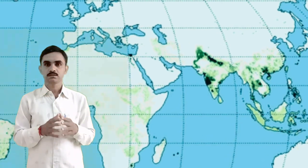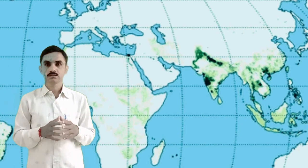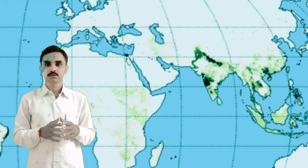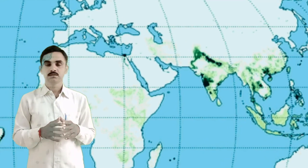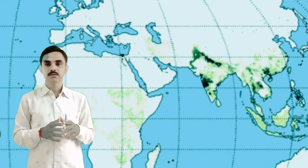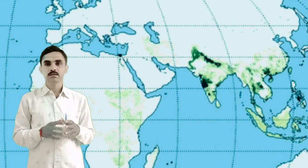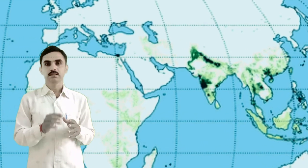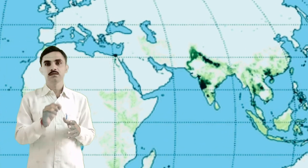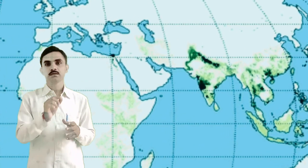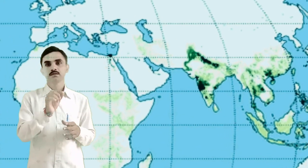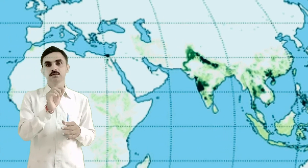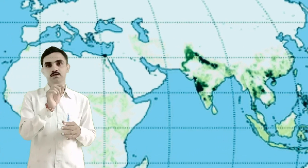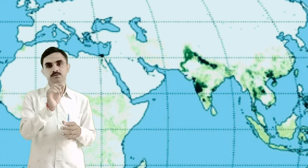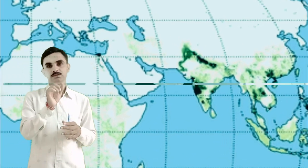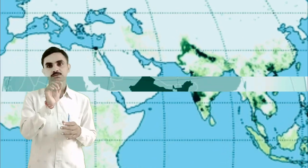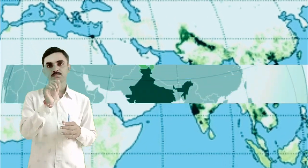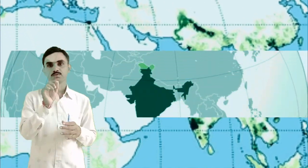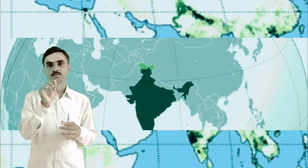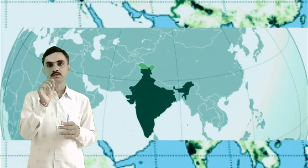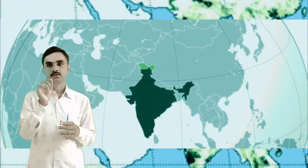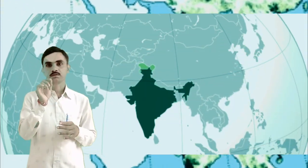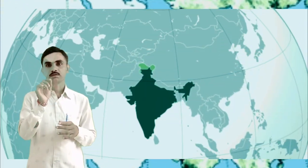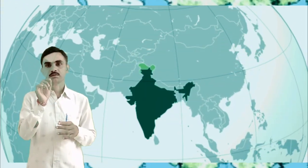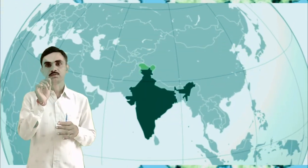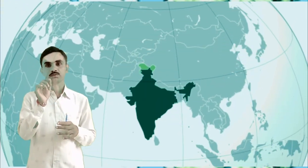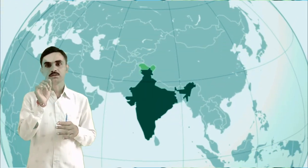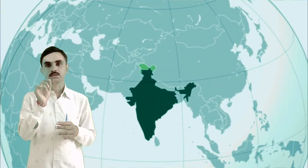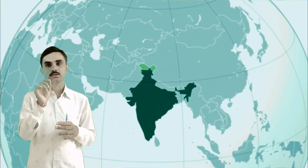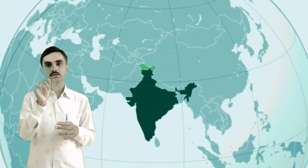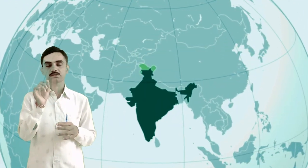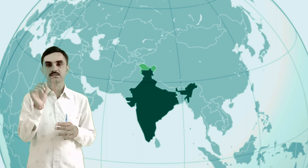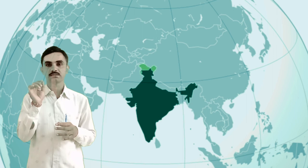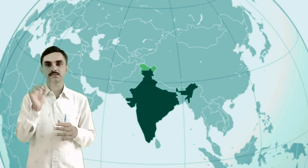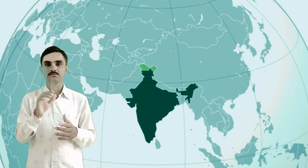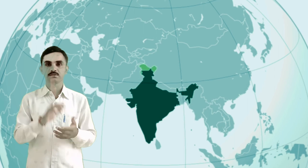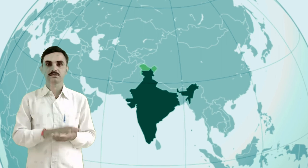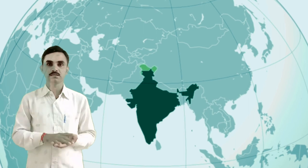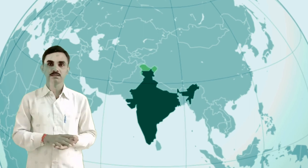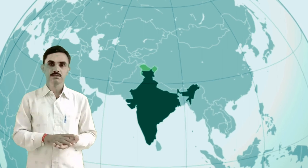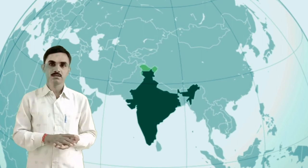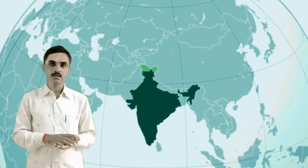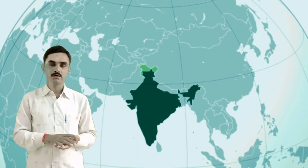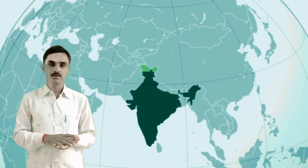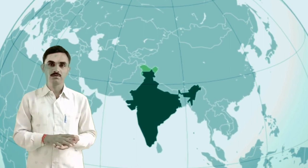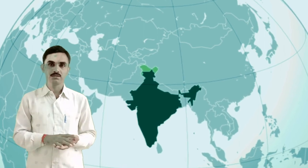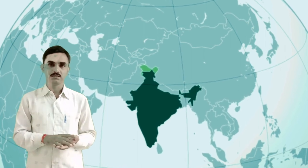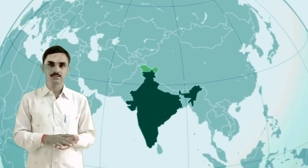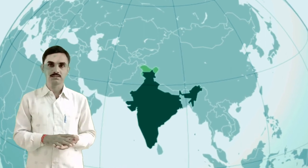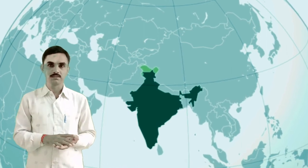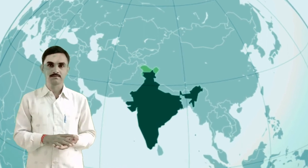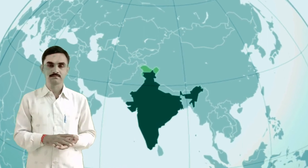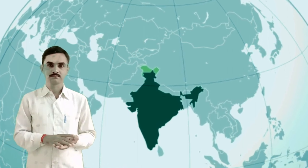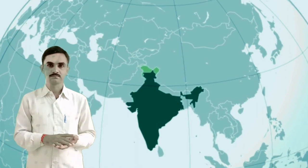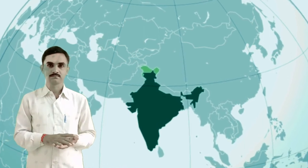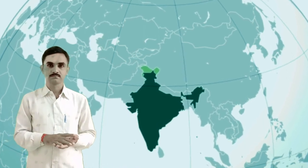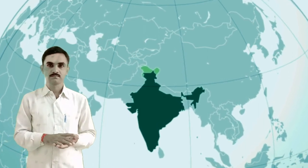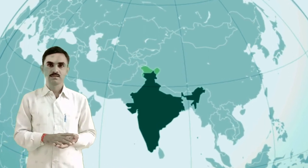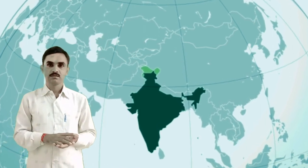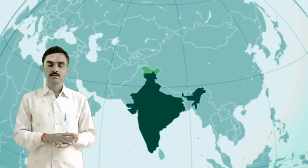37.6 એ અંશ પૂર્વ ઉત્તર અક્ષાંશની વચ્ચે આવેલો દેશ છે।